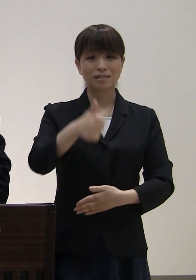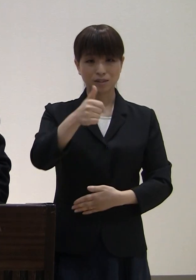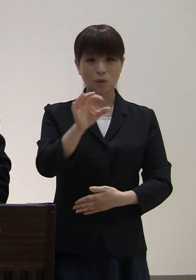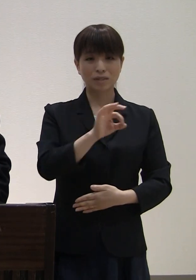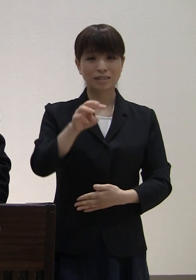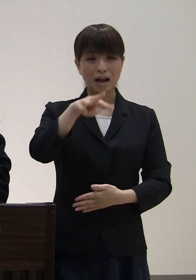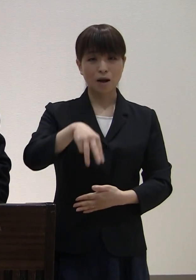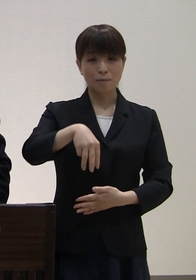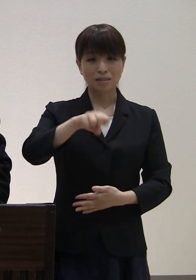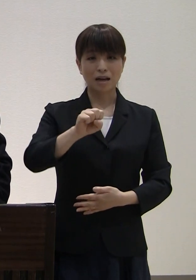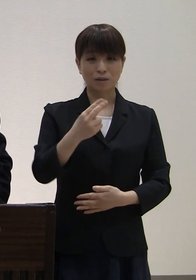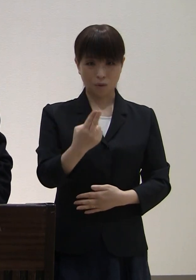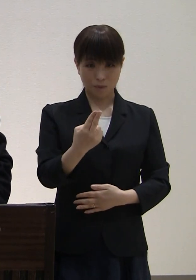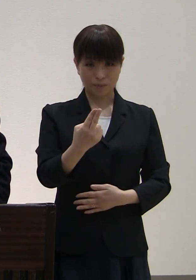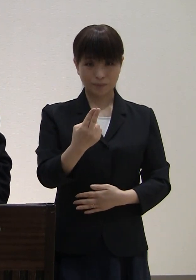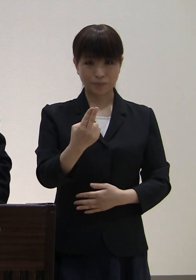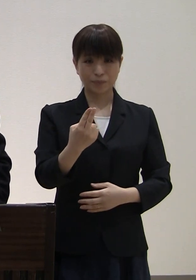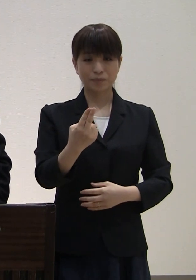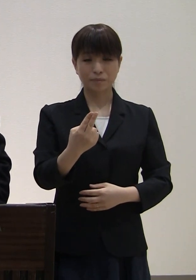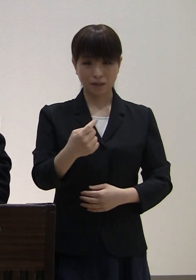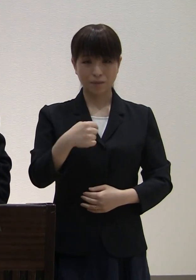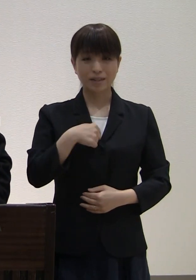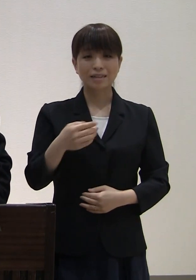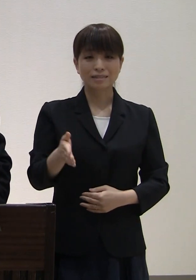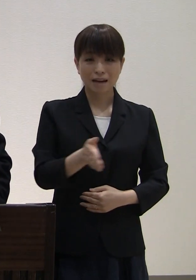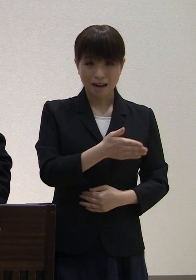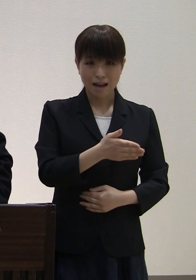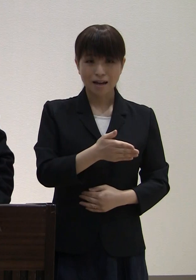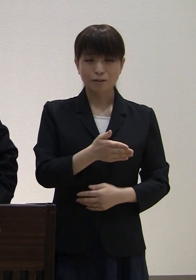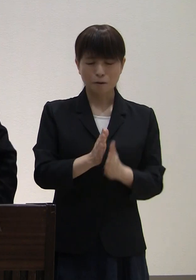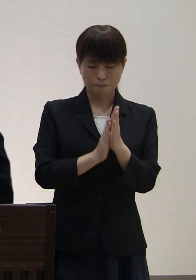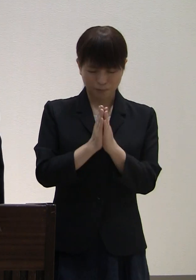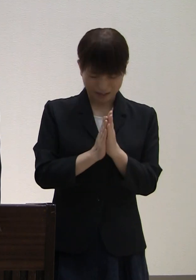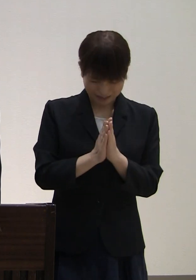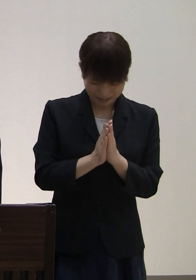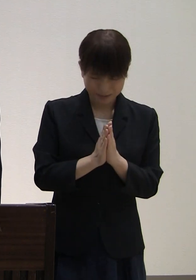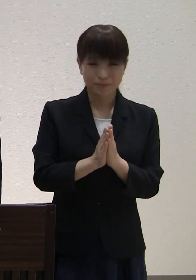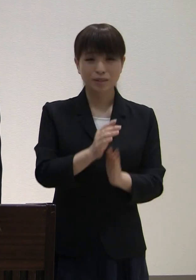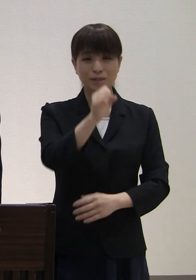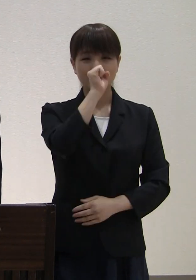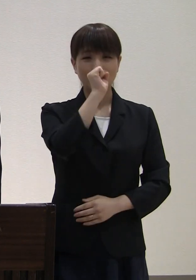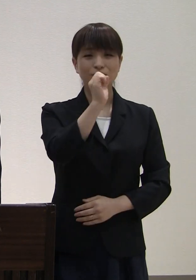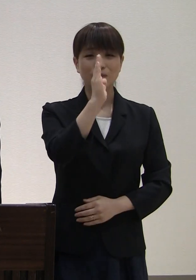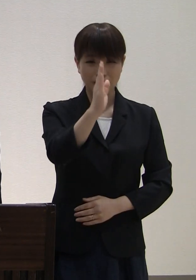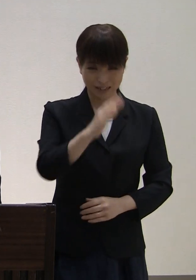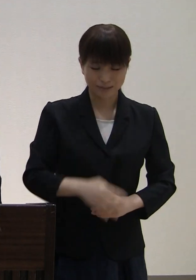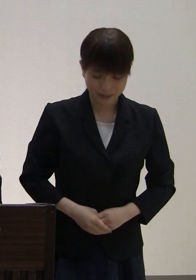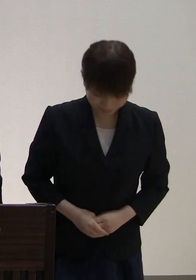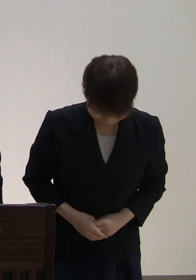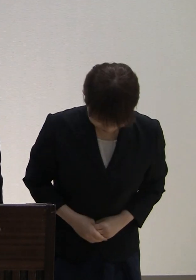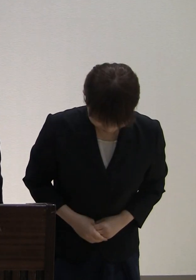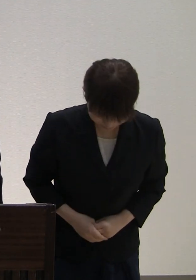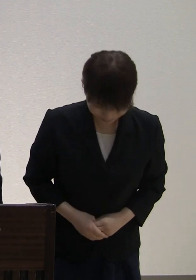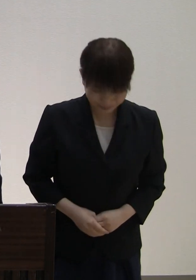品川雅人、私からの切なるお願いであります。よろしくお願いいたします。